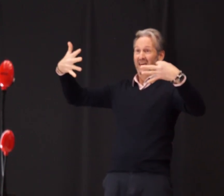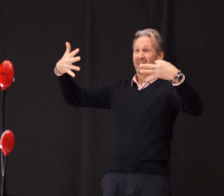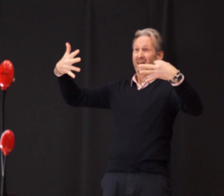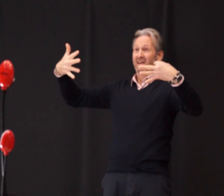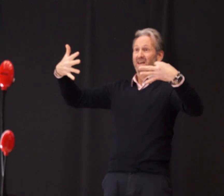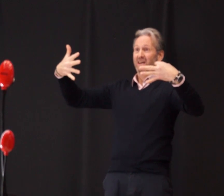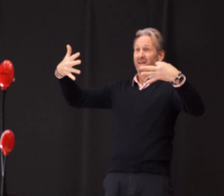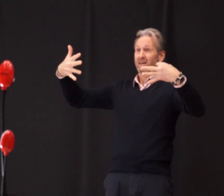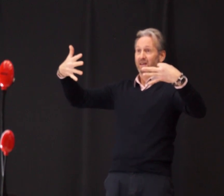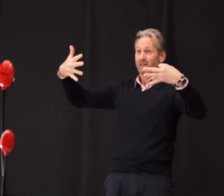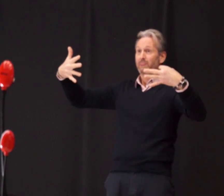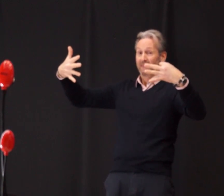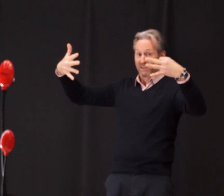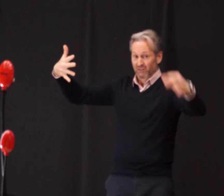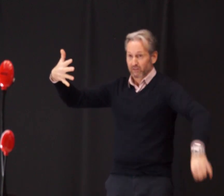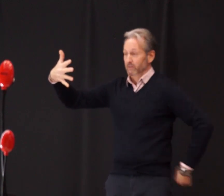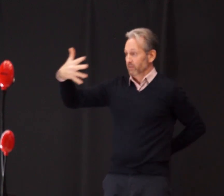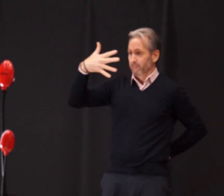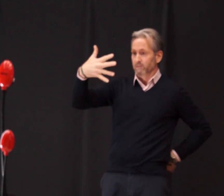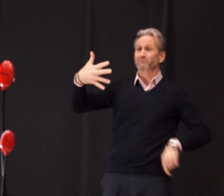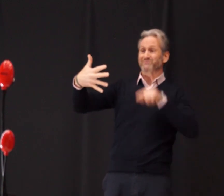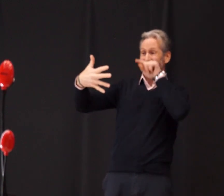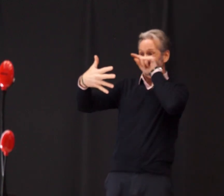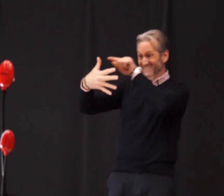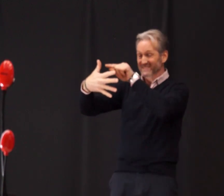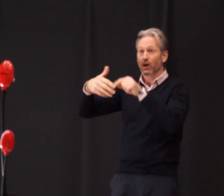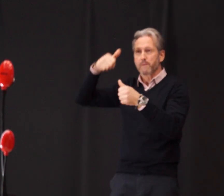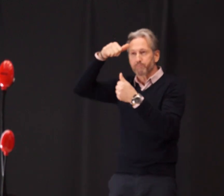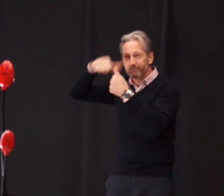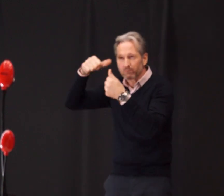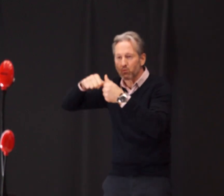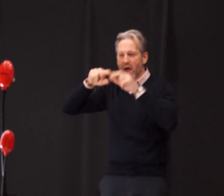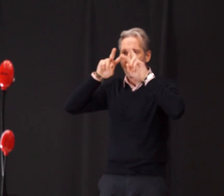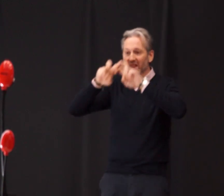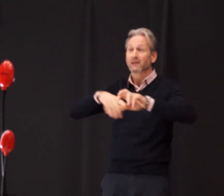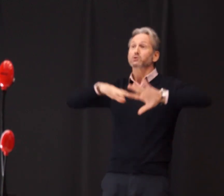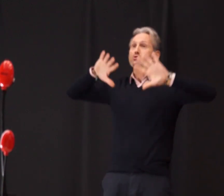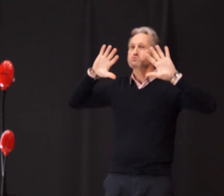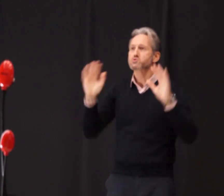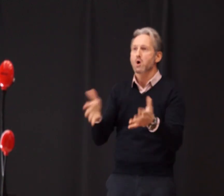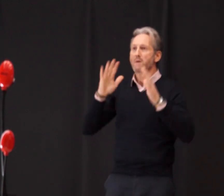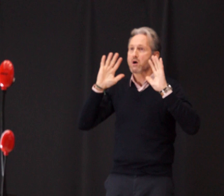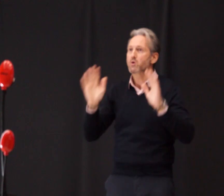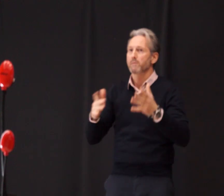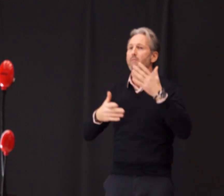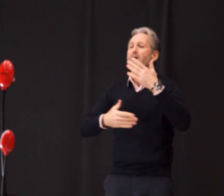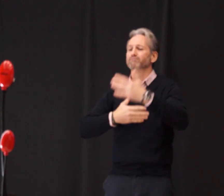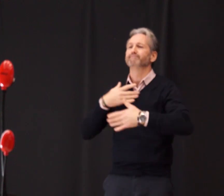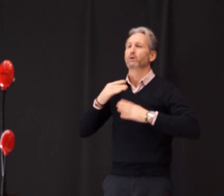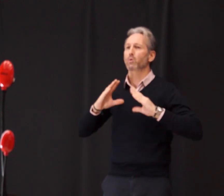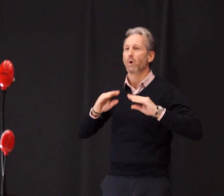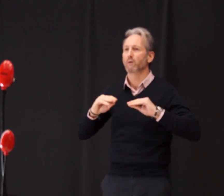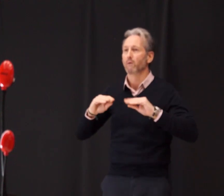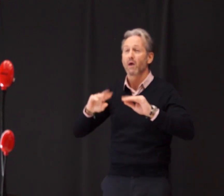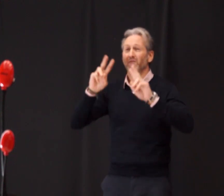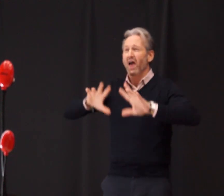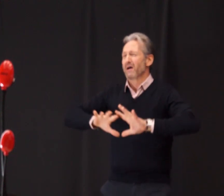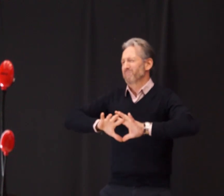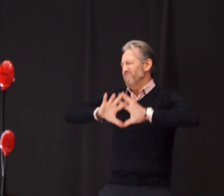d'autres aspects comme les échanges, la communication qui sont nécessaires. C'est pour ça que je reviens sur langue première et sur les